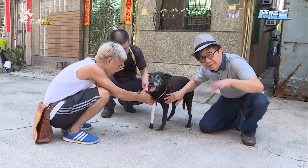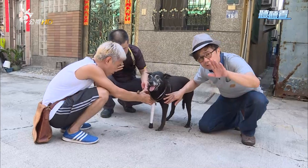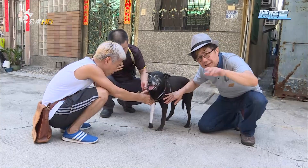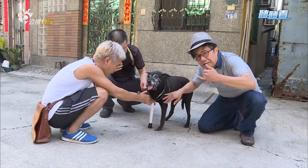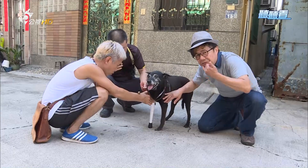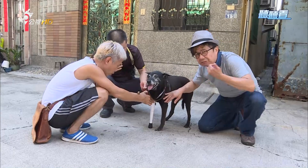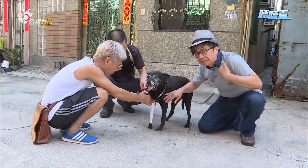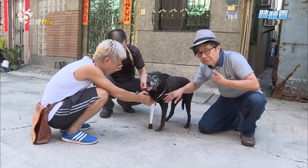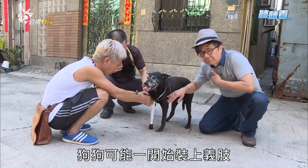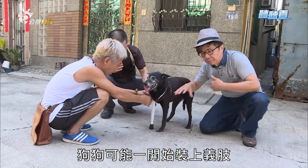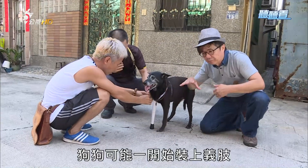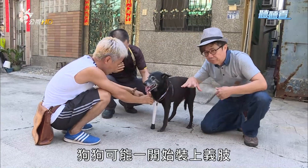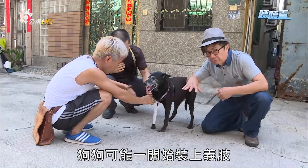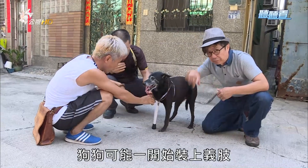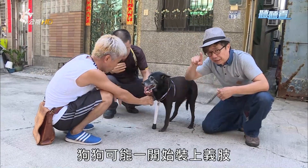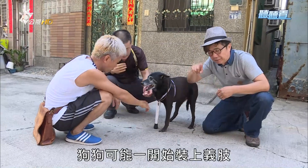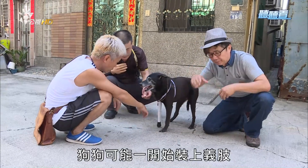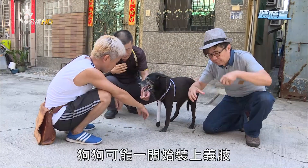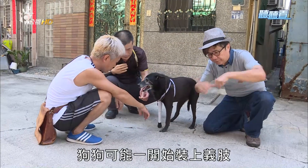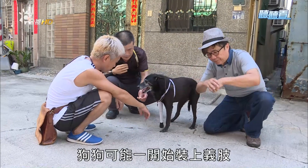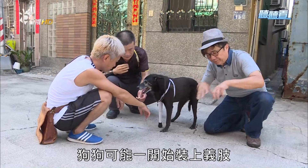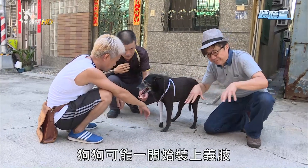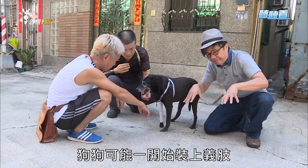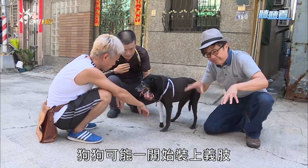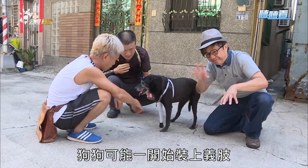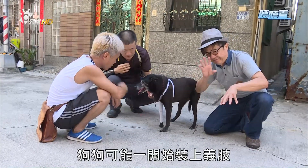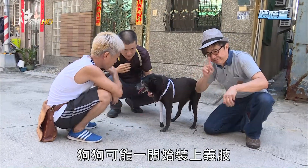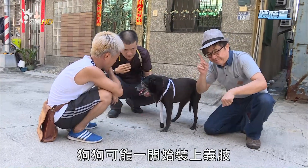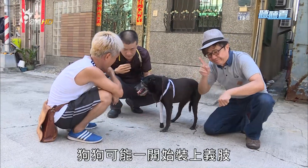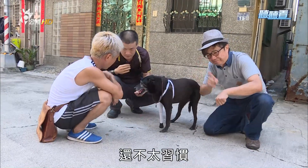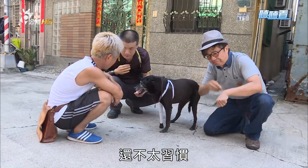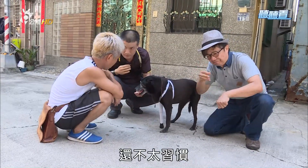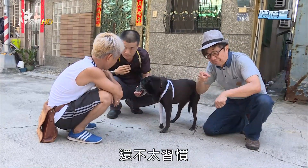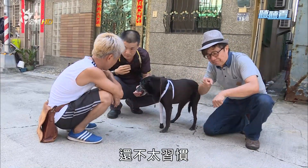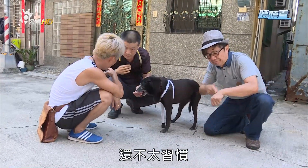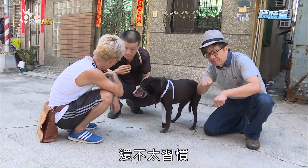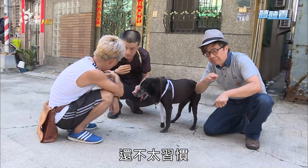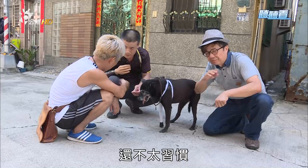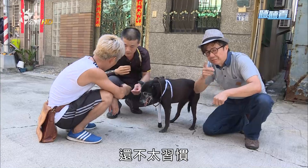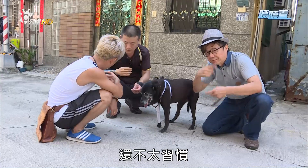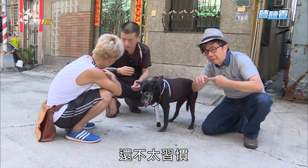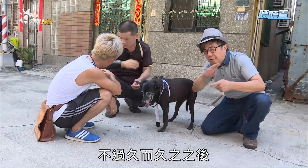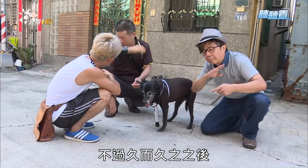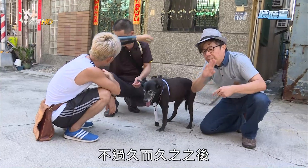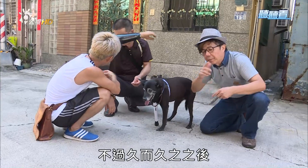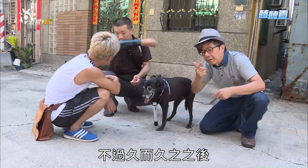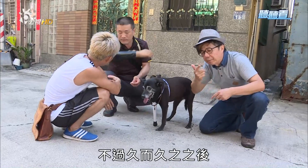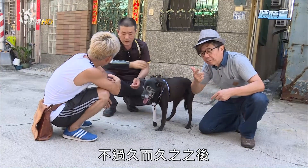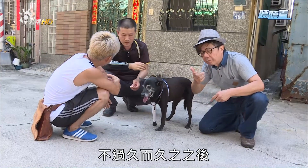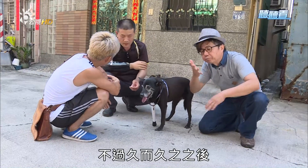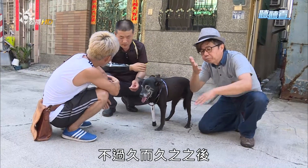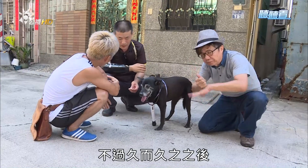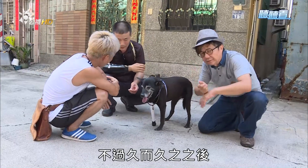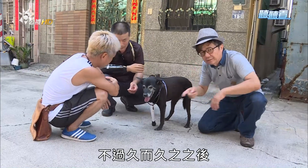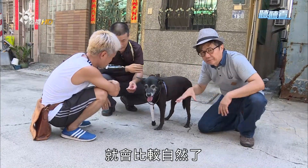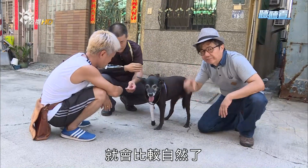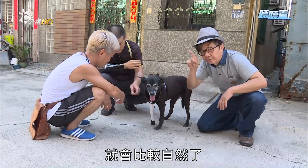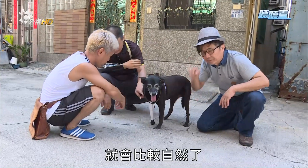呀，狗狗啊，可能一开始装上一只还不太习惯，不过久而久之之后呢，就会比较自